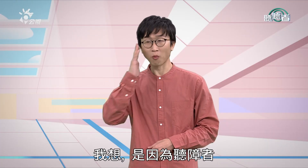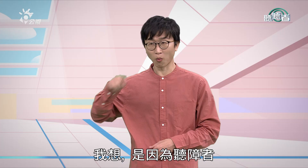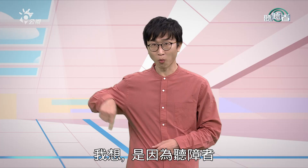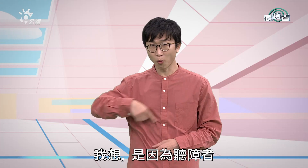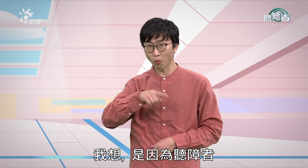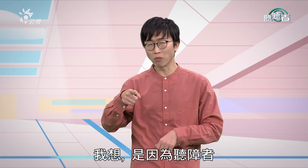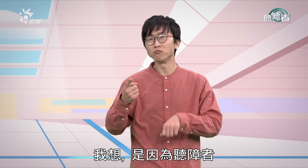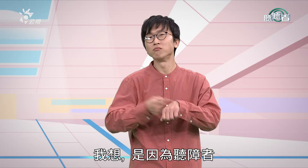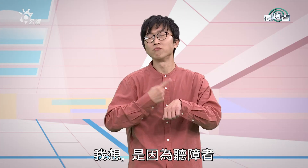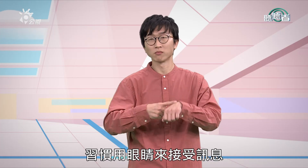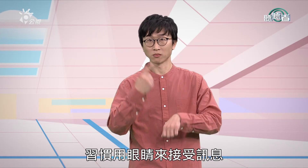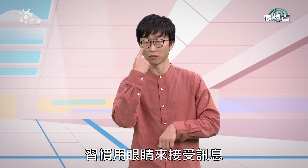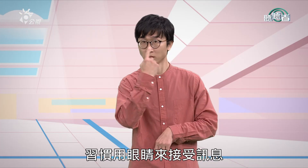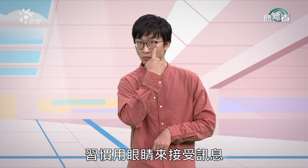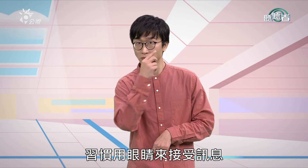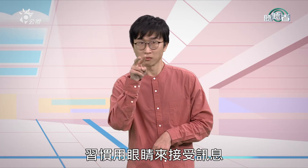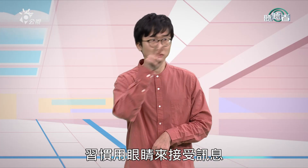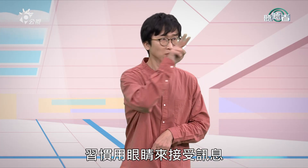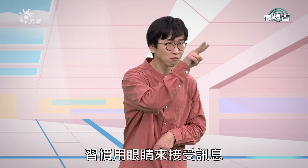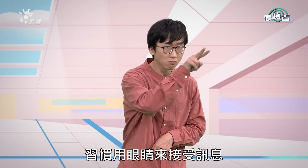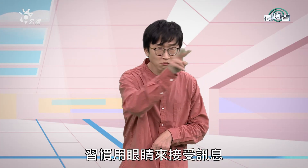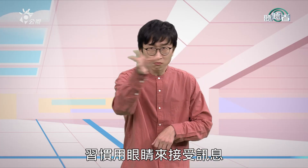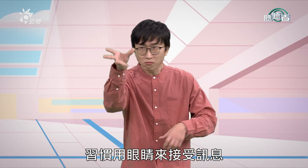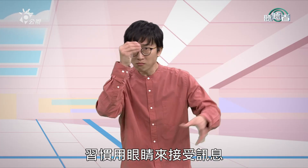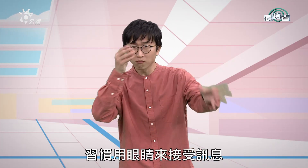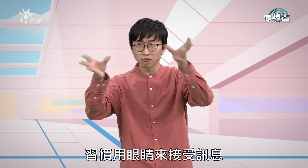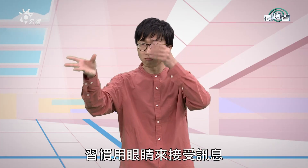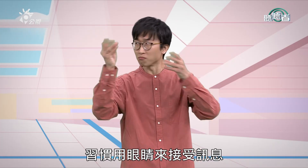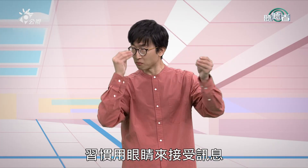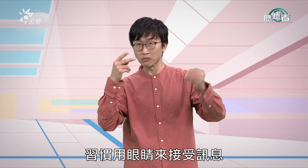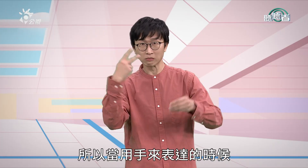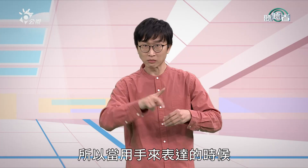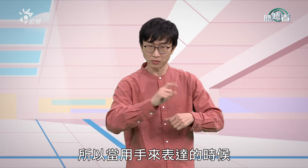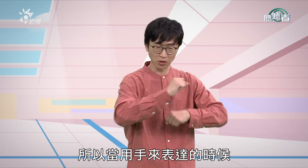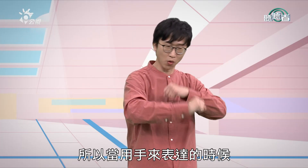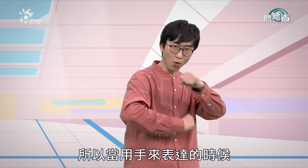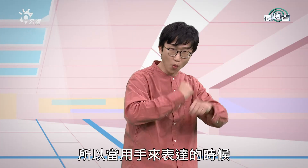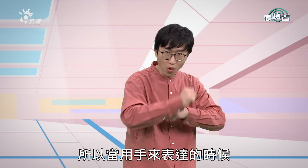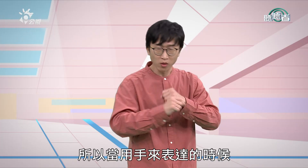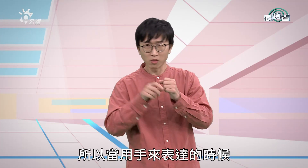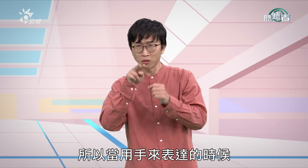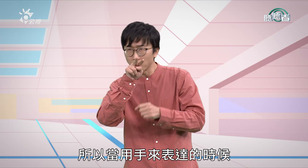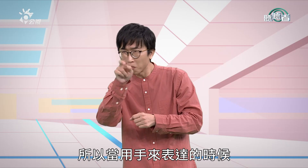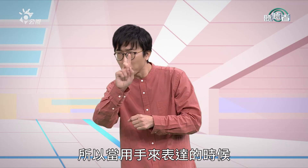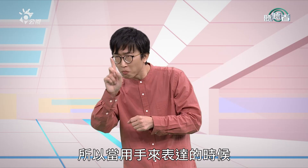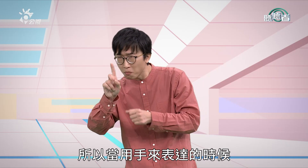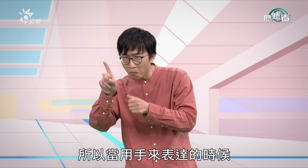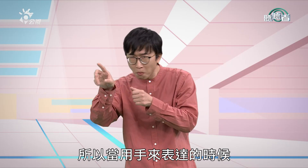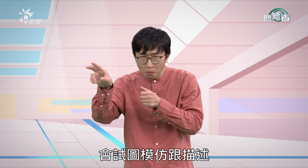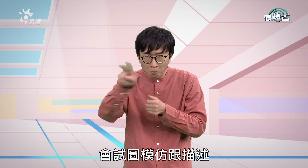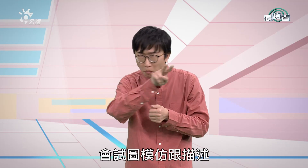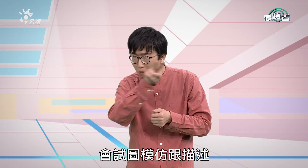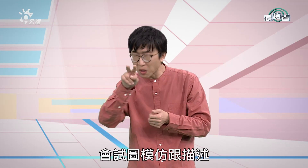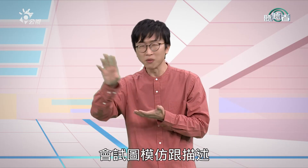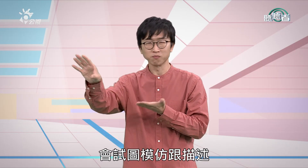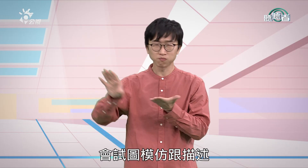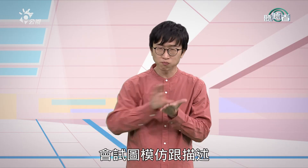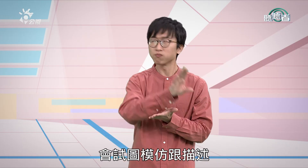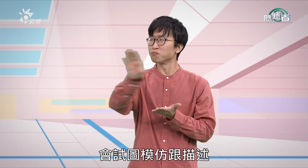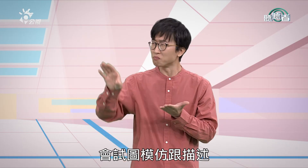因为听障者习惯用眼睛来接受讯息，所以当用手来表达的时候，会试图模仿跟描